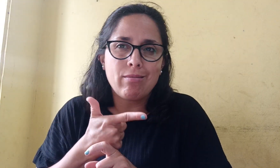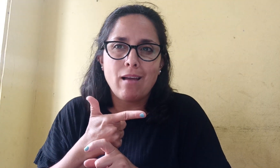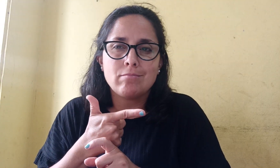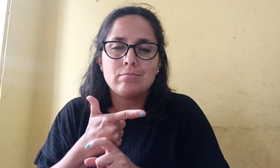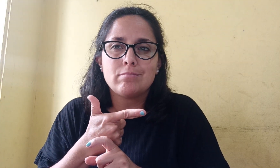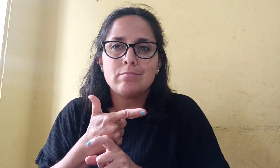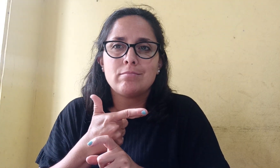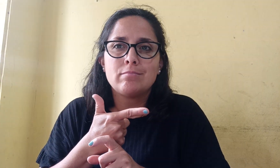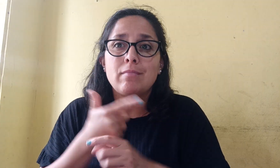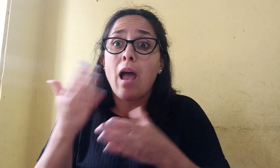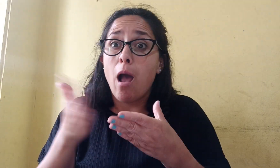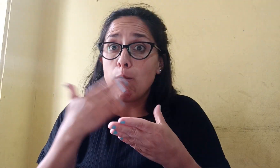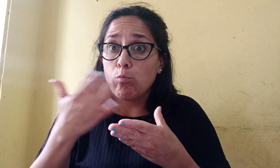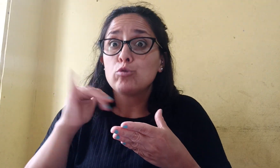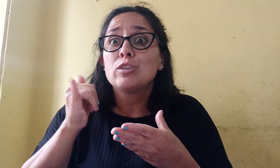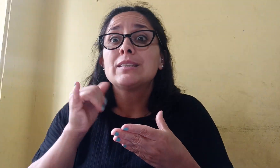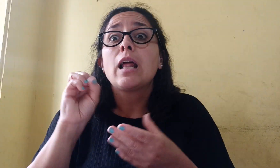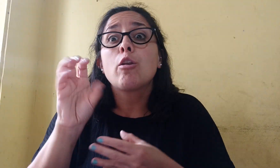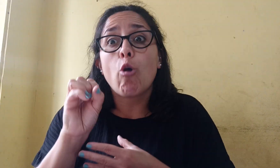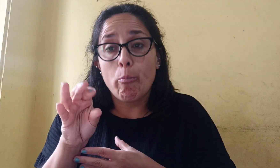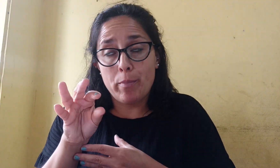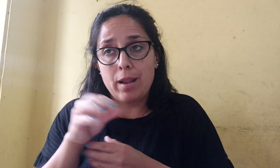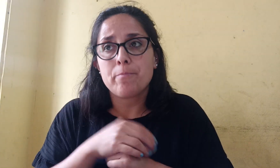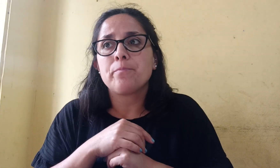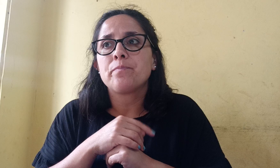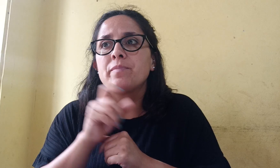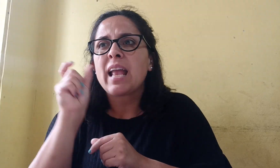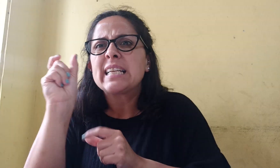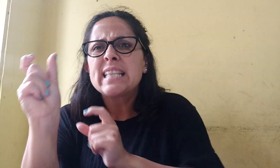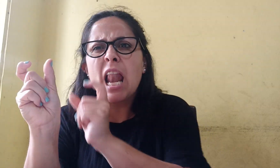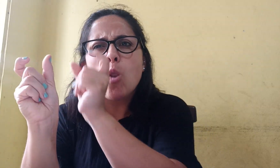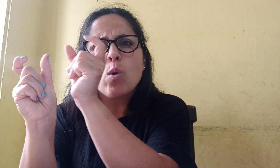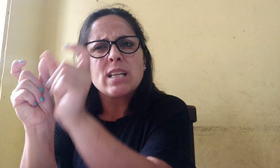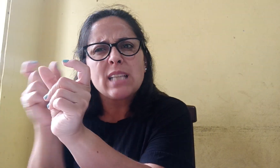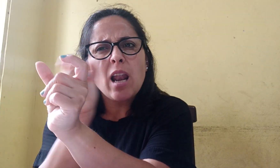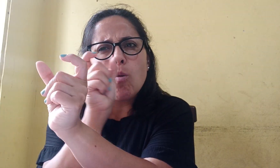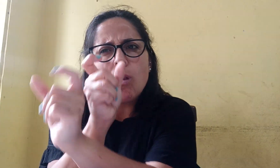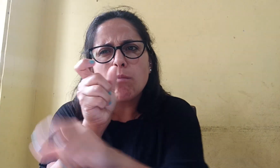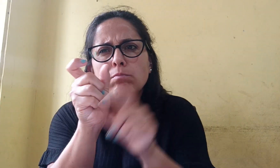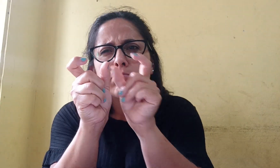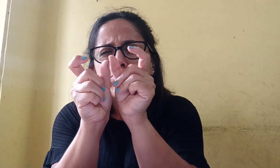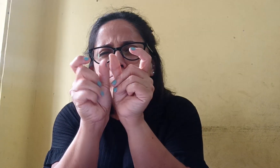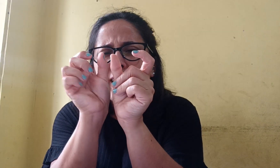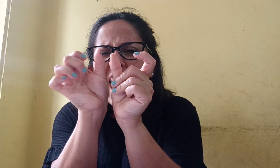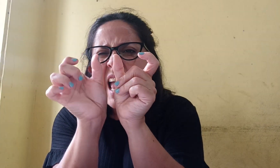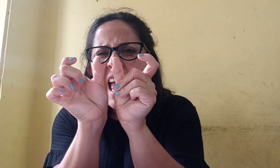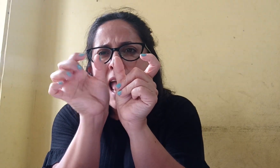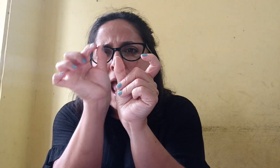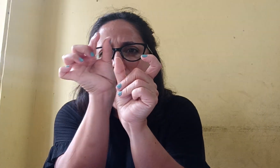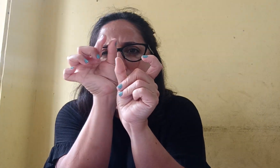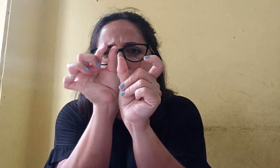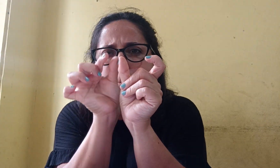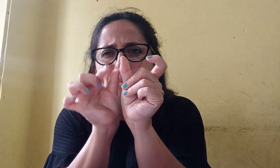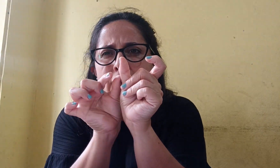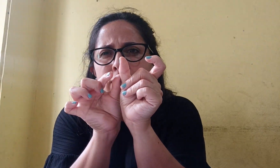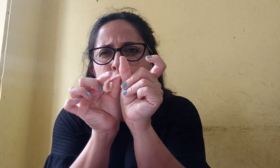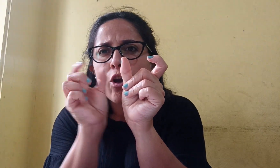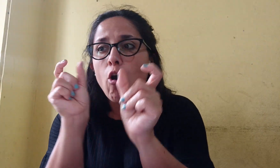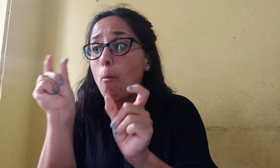en el apunte. Y entre célula y célula queda un espacio, o sea, imagínense este lugar entre una píldora y la